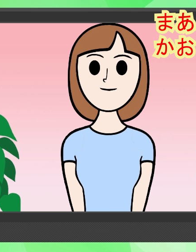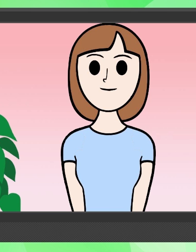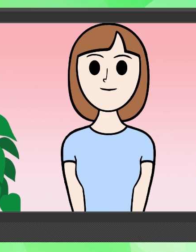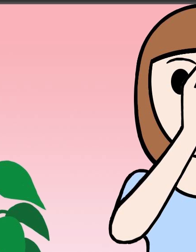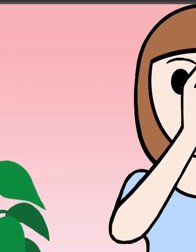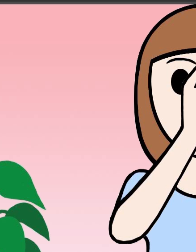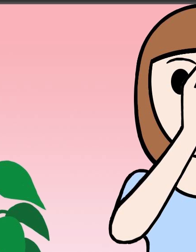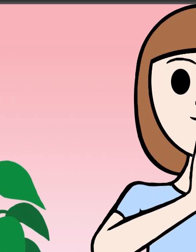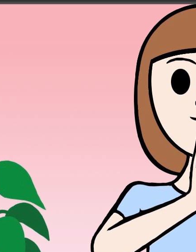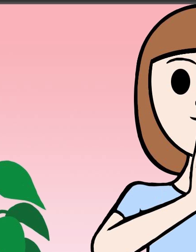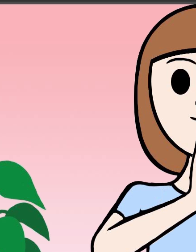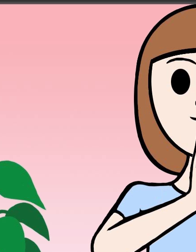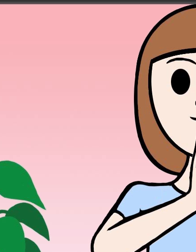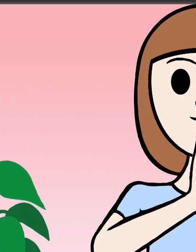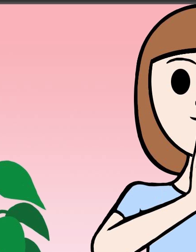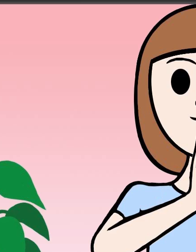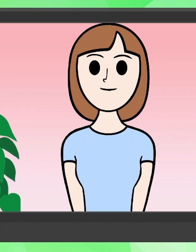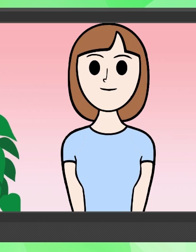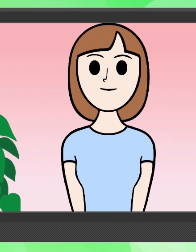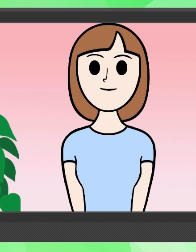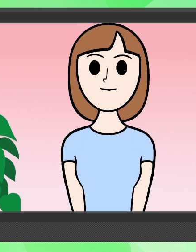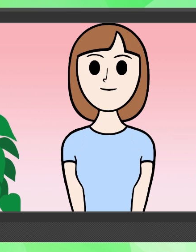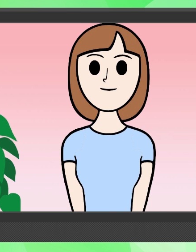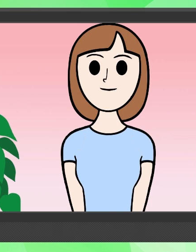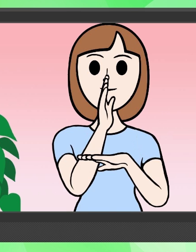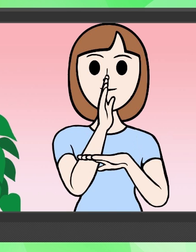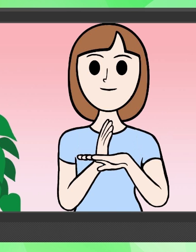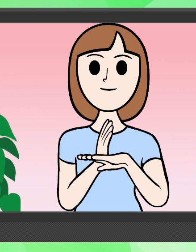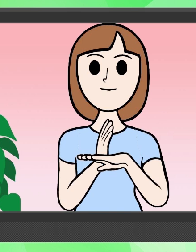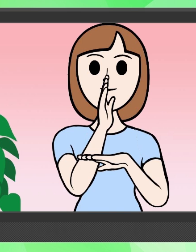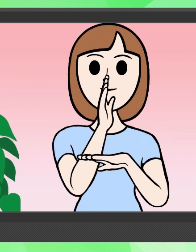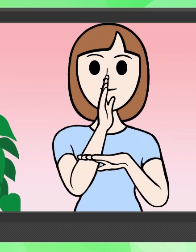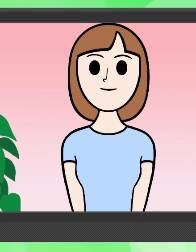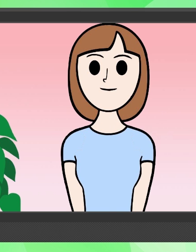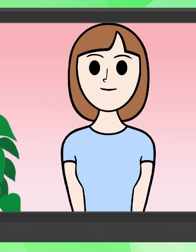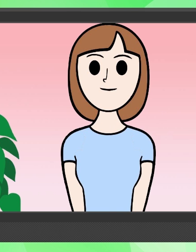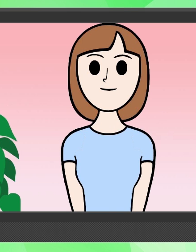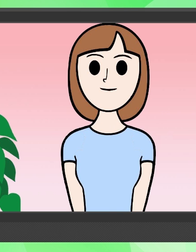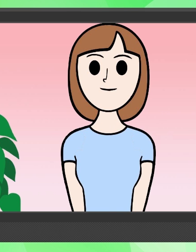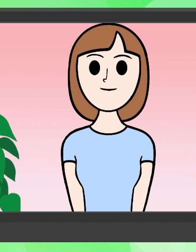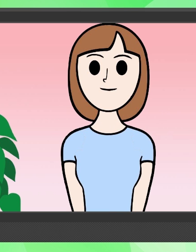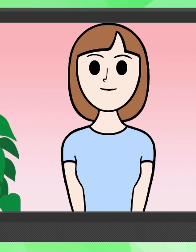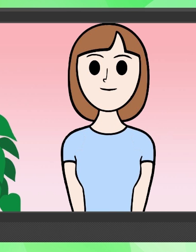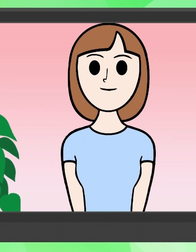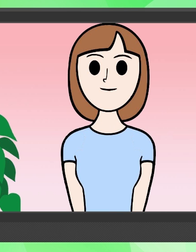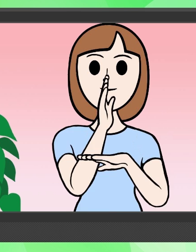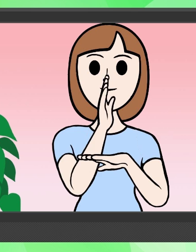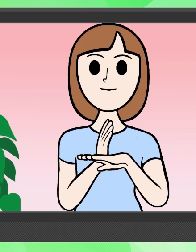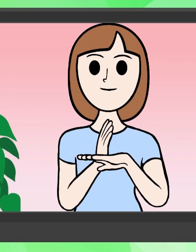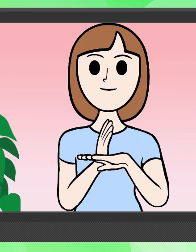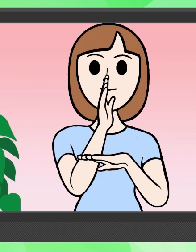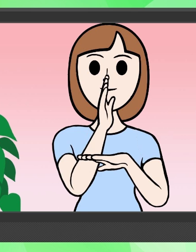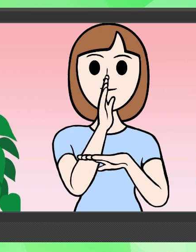ないけど、ごめんなさい。じゃあ最後はありがとう。ほら、勝った関取が